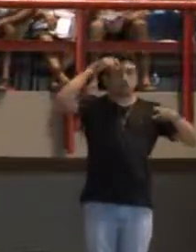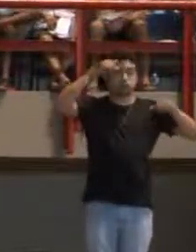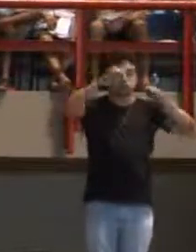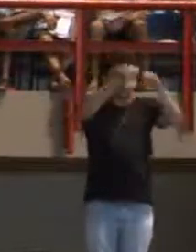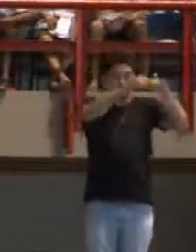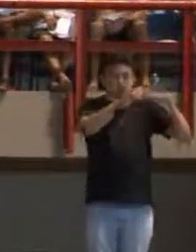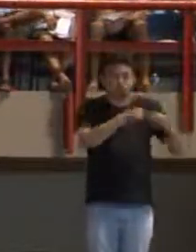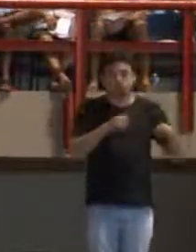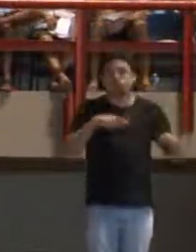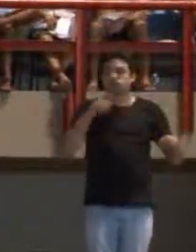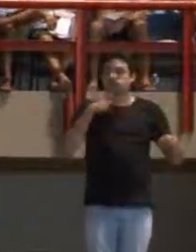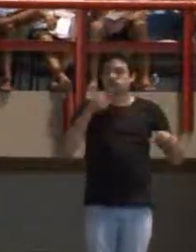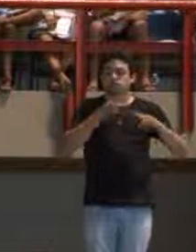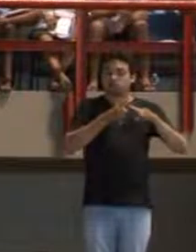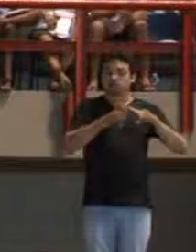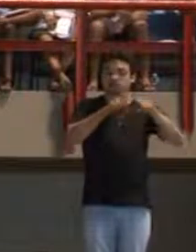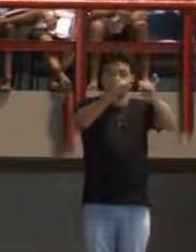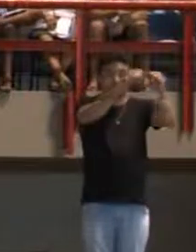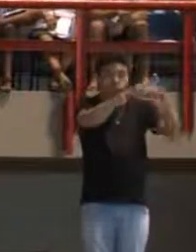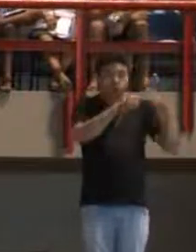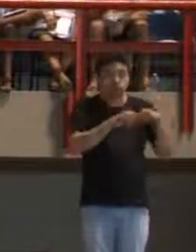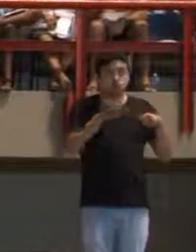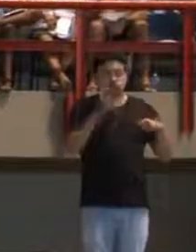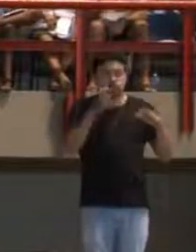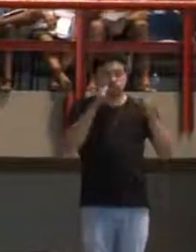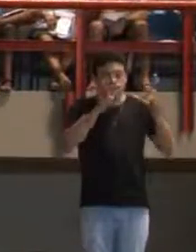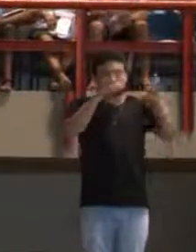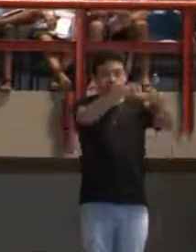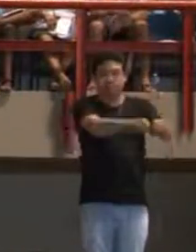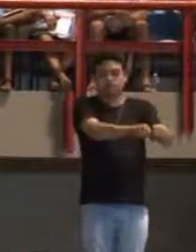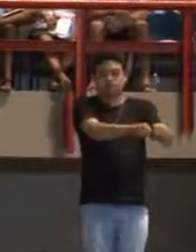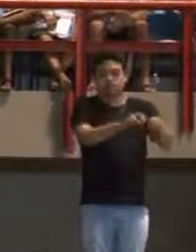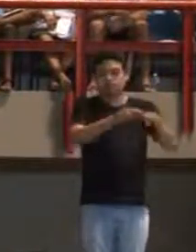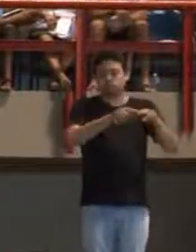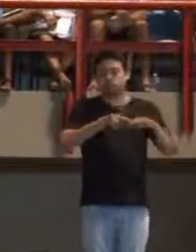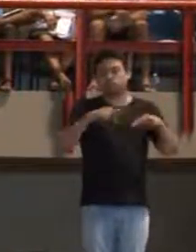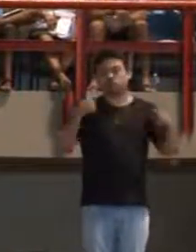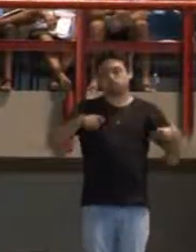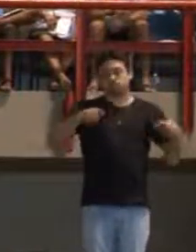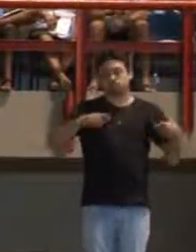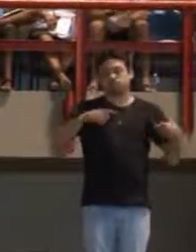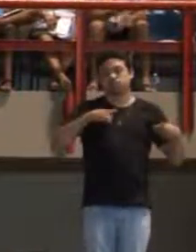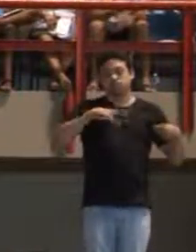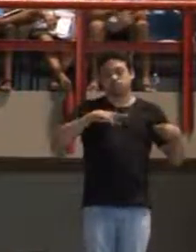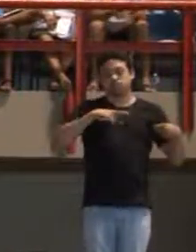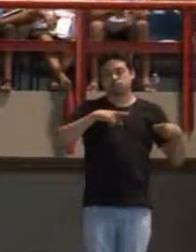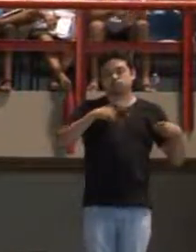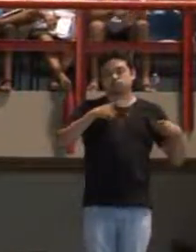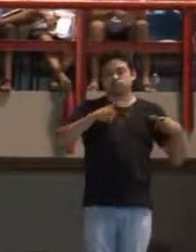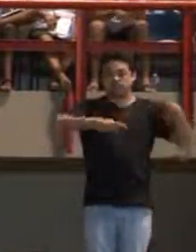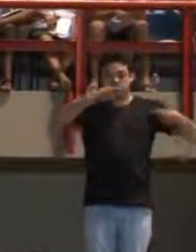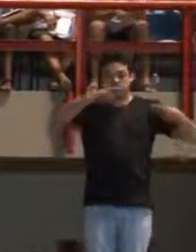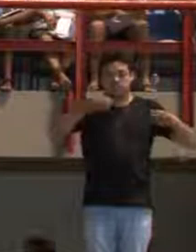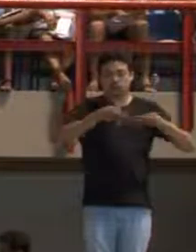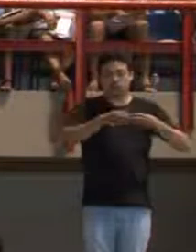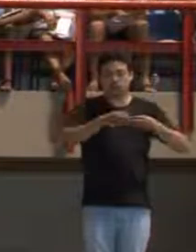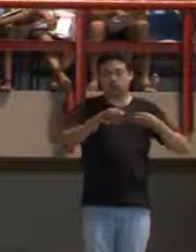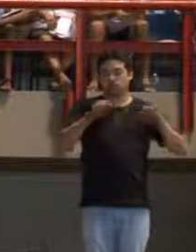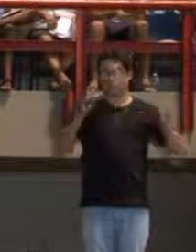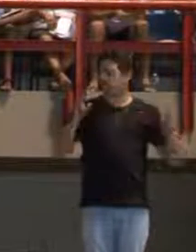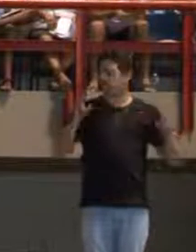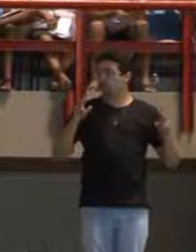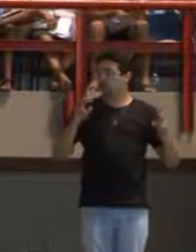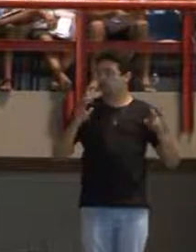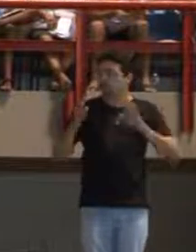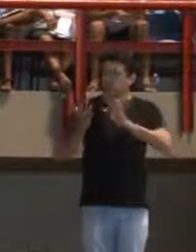porque você vai destruir exatamente aquilo que você quer conquistar. Aí vai ter que ser uma guerra mais de pertinho, né?